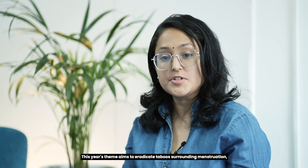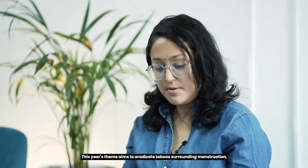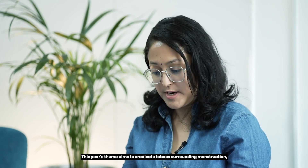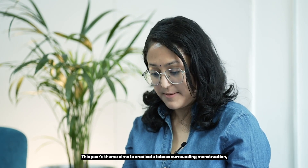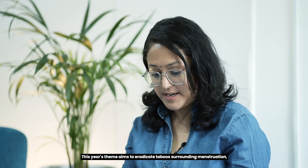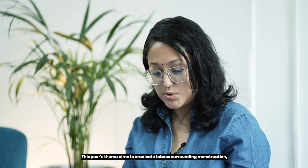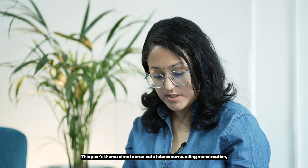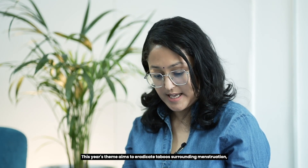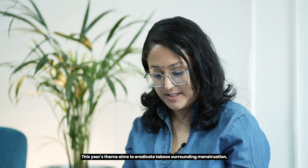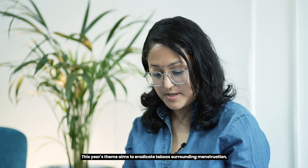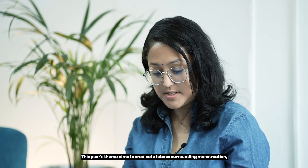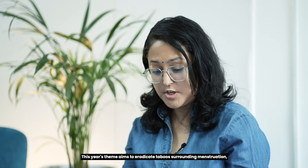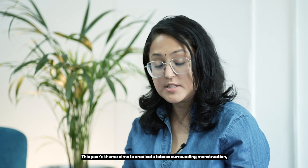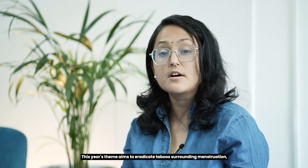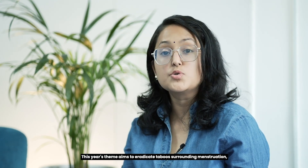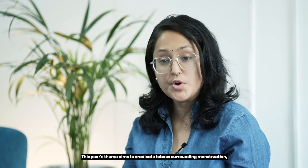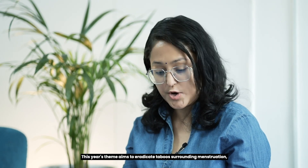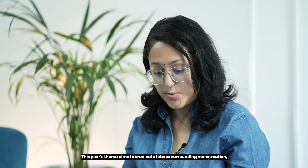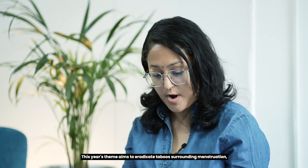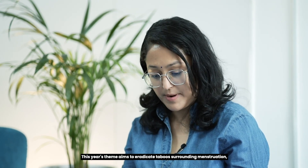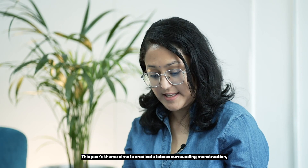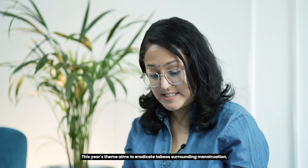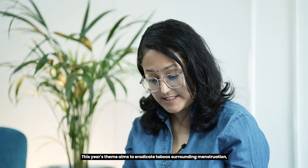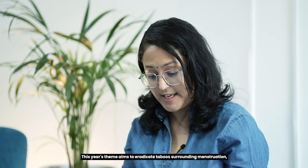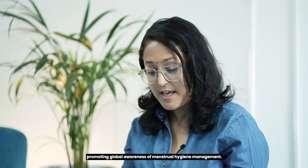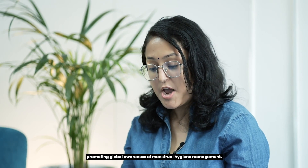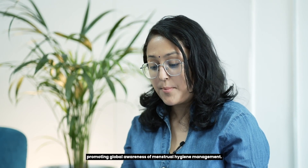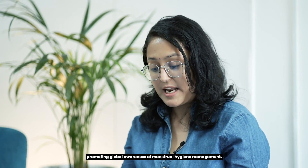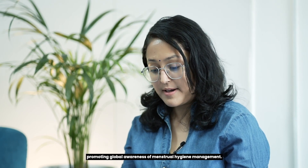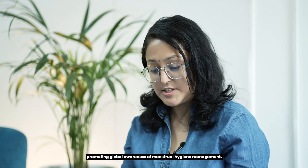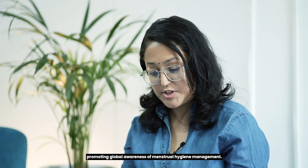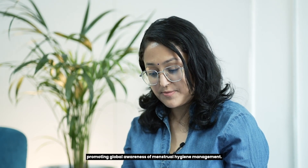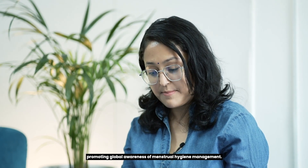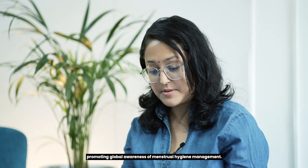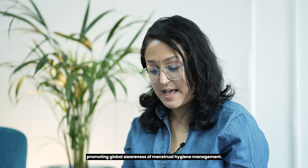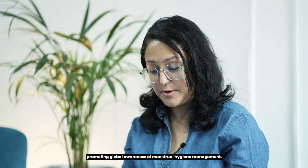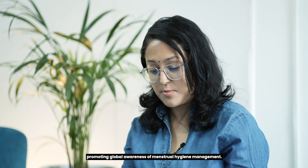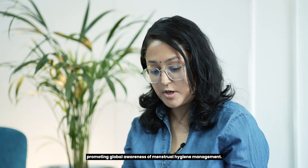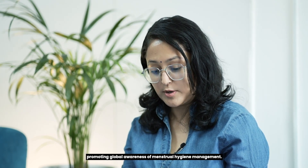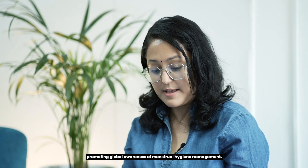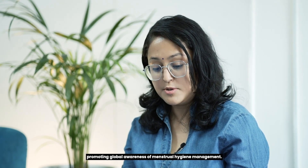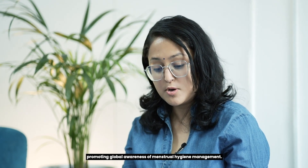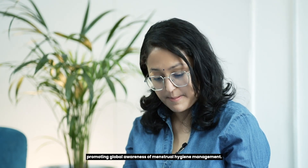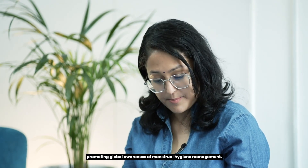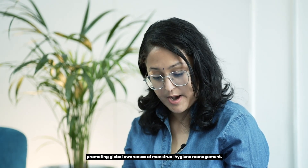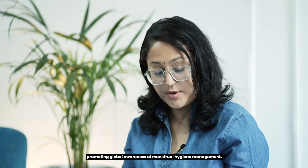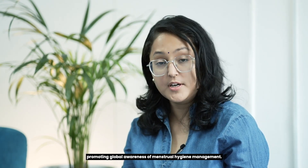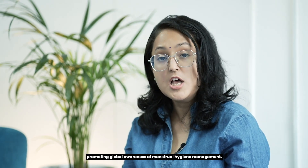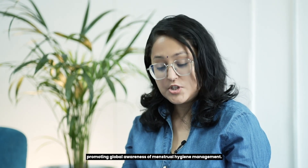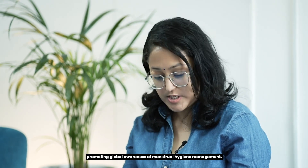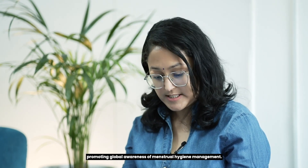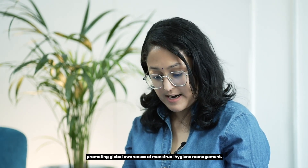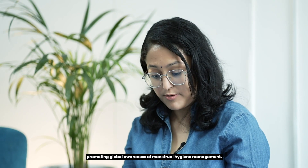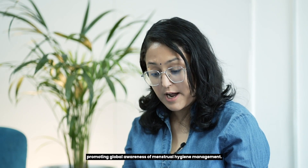यो वर्ष महिनावारी स्वच्छता दिवस यससँग जोडिएको भ्रमलाई चिर्दै महिनावारी सरसफाई व्यवस्थापनको महत्त्वलाई विश्वव्यापी बनाउन